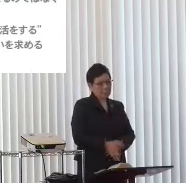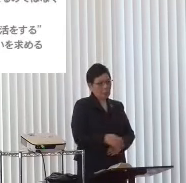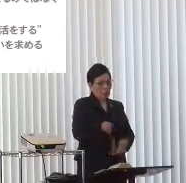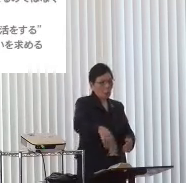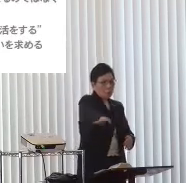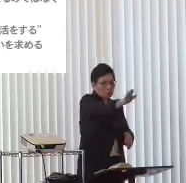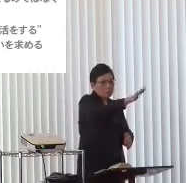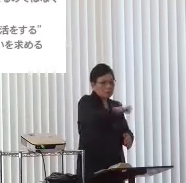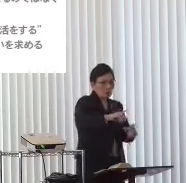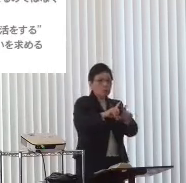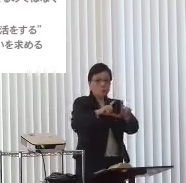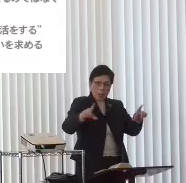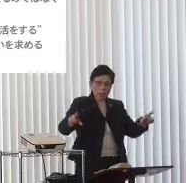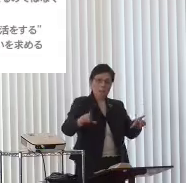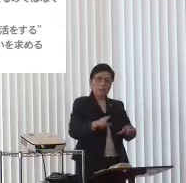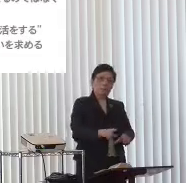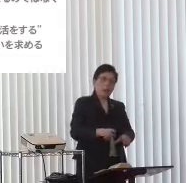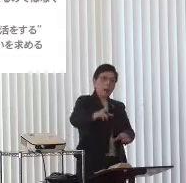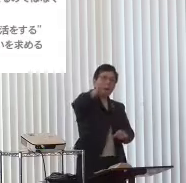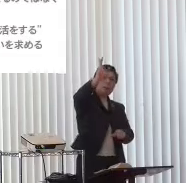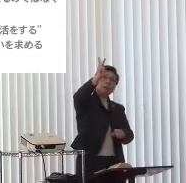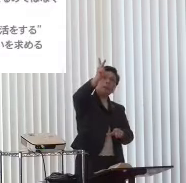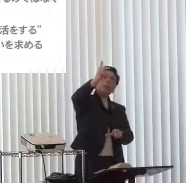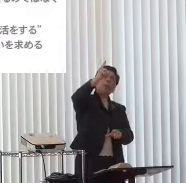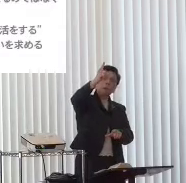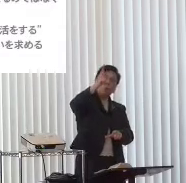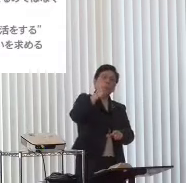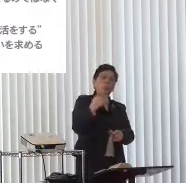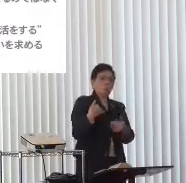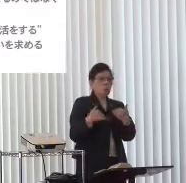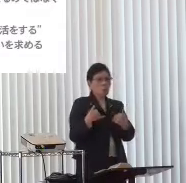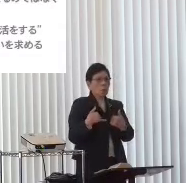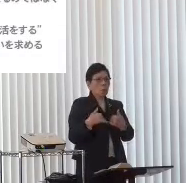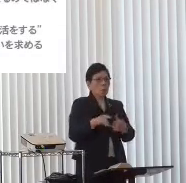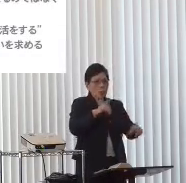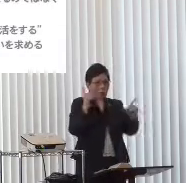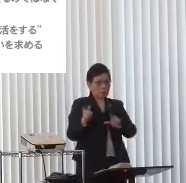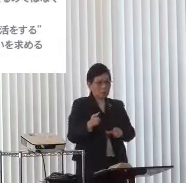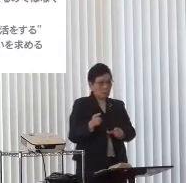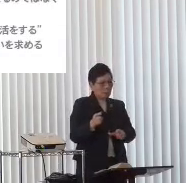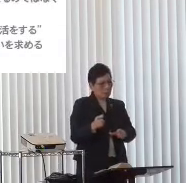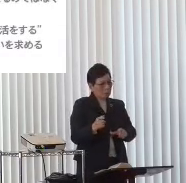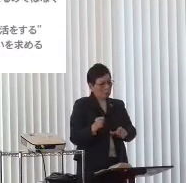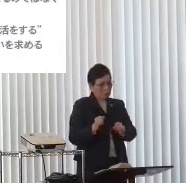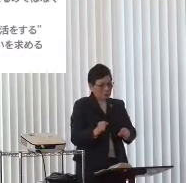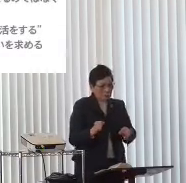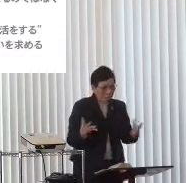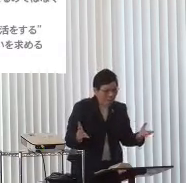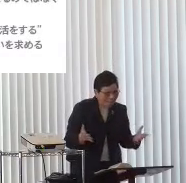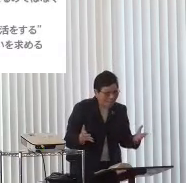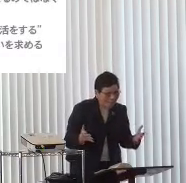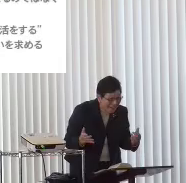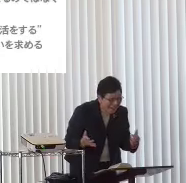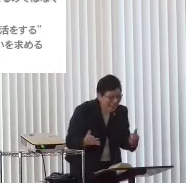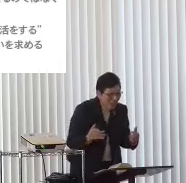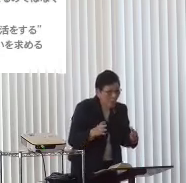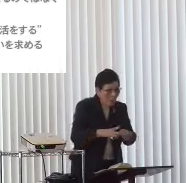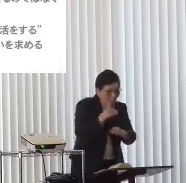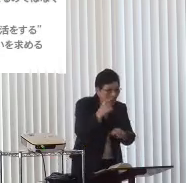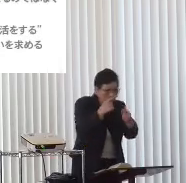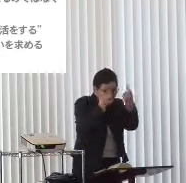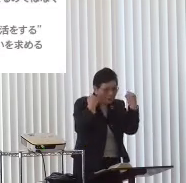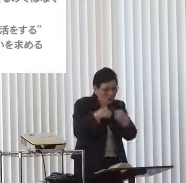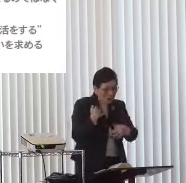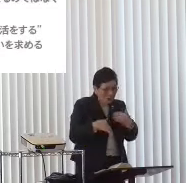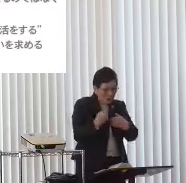私たちは普段ですね、神様を喜ばせようと思ってあんまり生活してないんですね。なんといってもまず自分を喜ばせよう